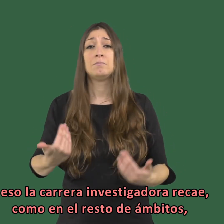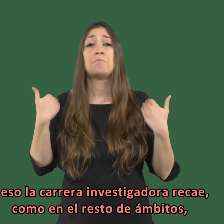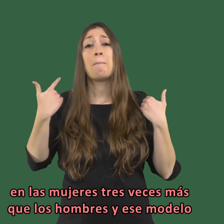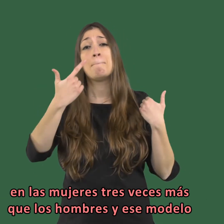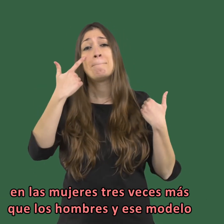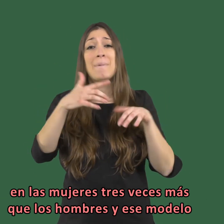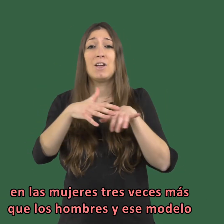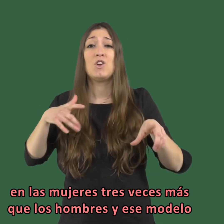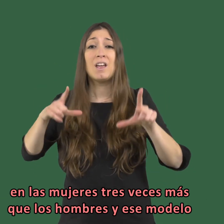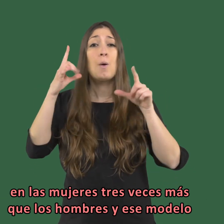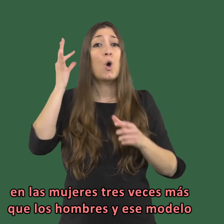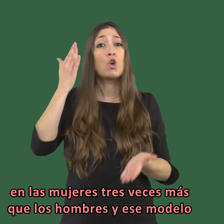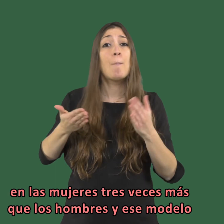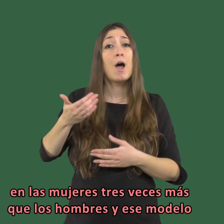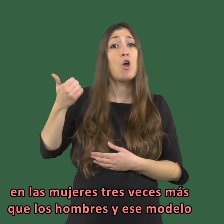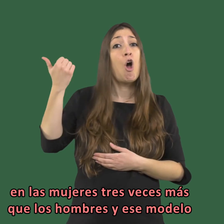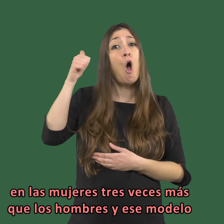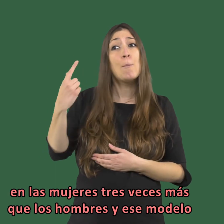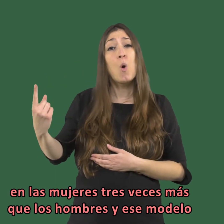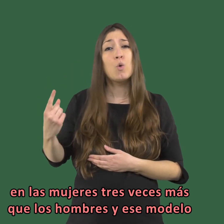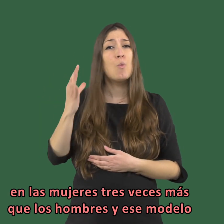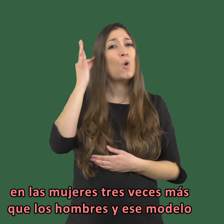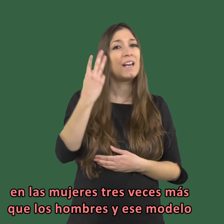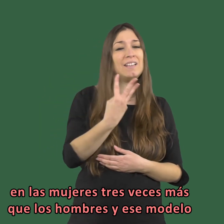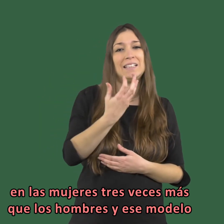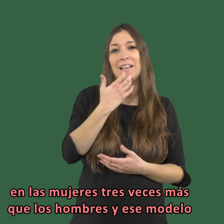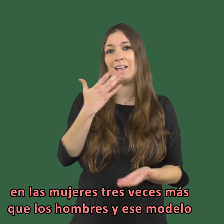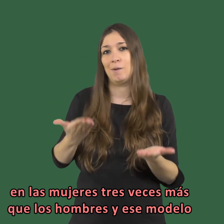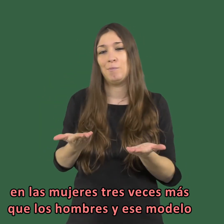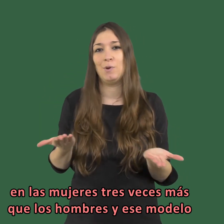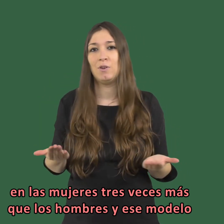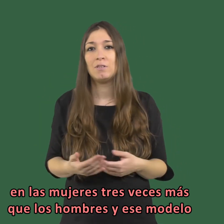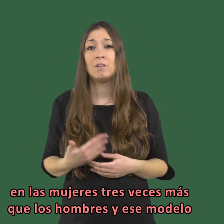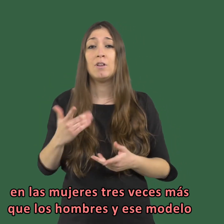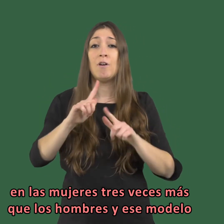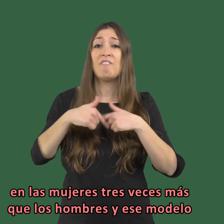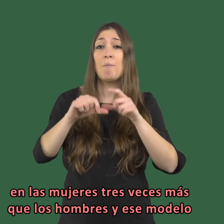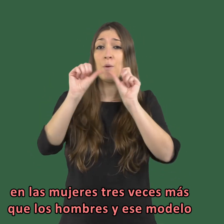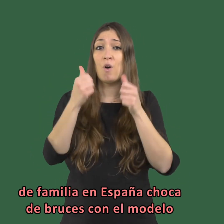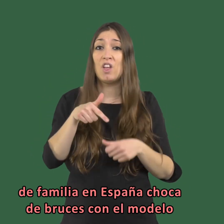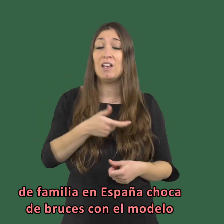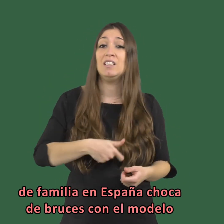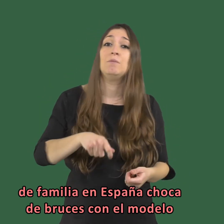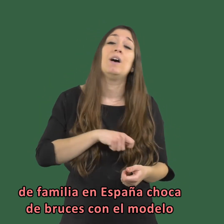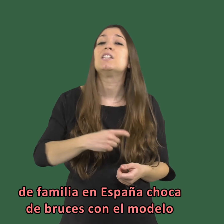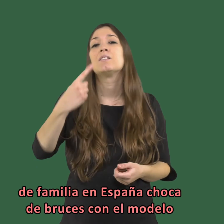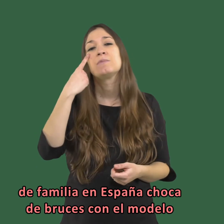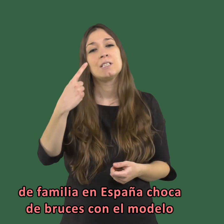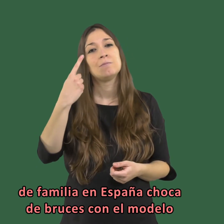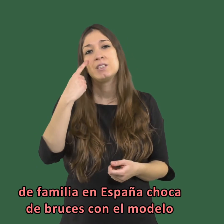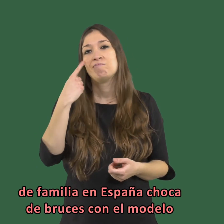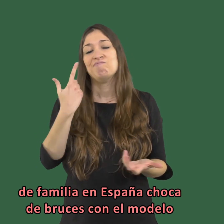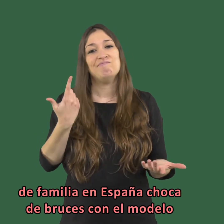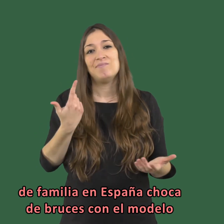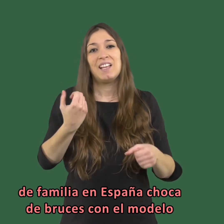ámbitos, en las mujeres 3 veces más que en los hombres. Y el modelo de familia en España choca